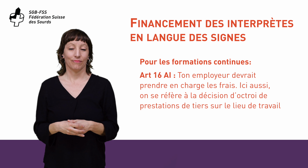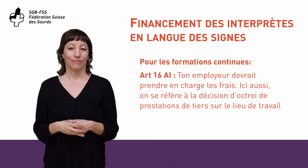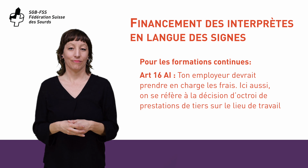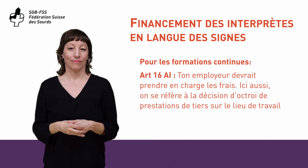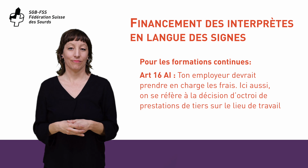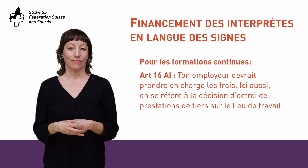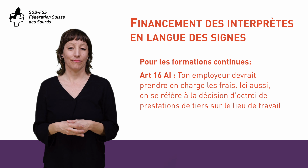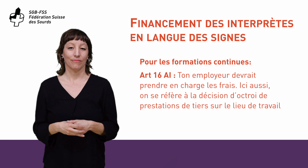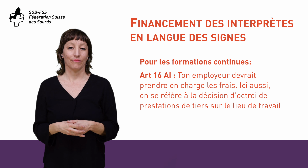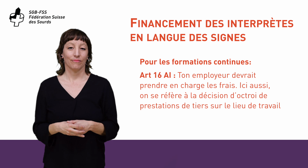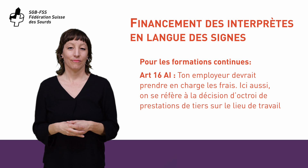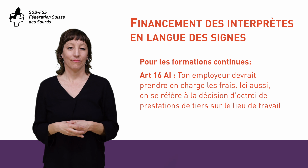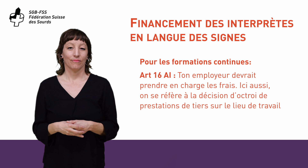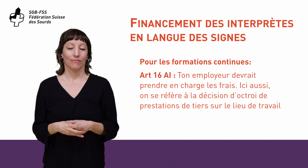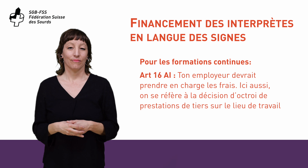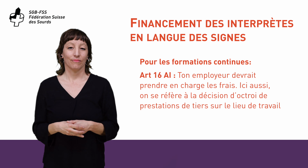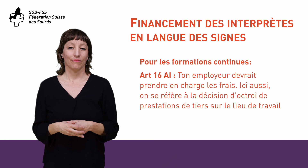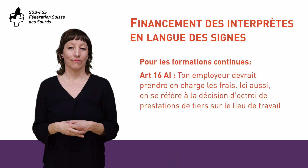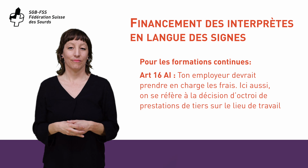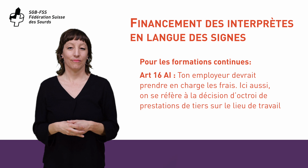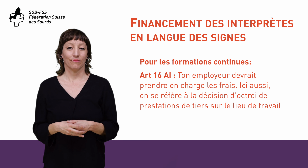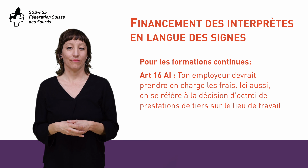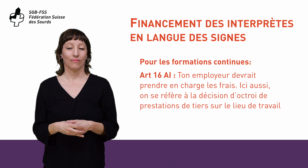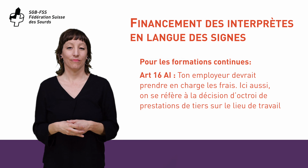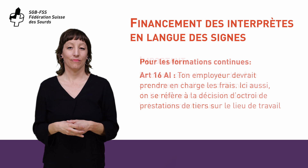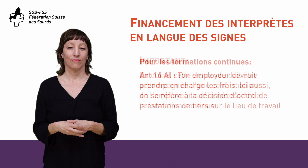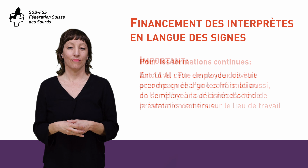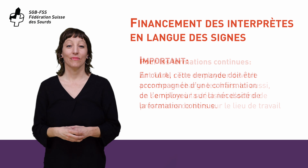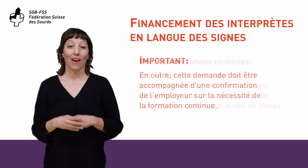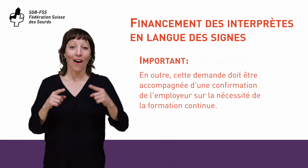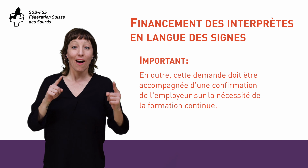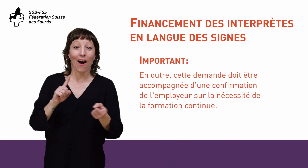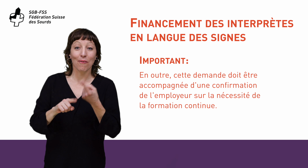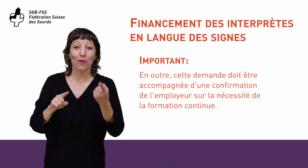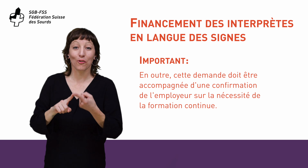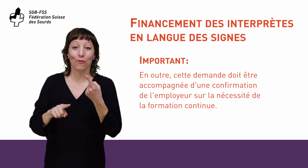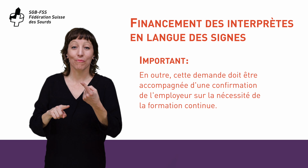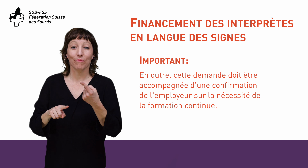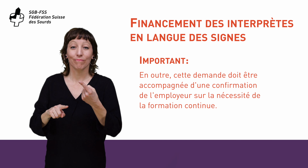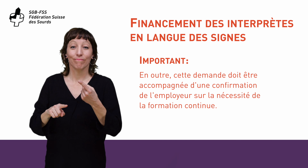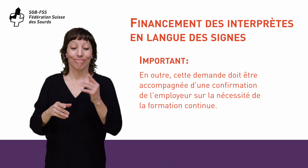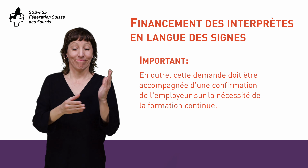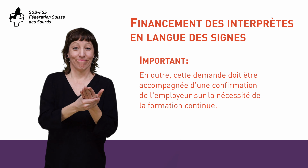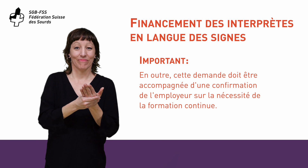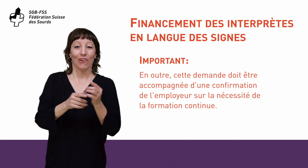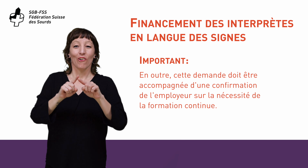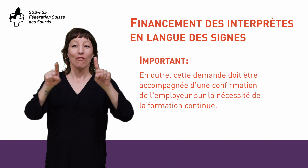ensuite individuellement si les frais sont pris en charge. Important. Il faut en outre joindre à